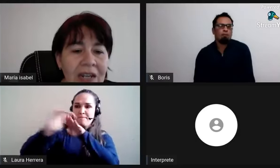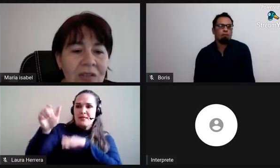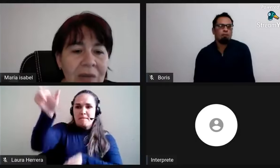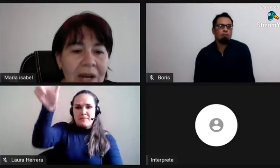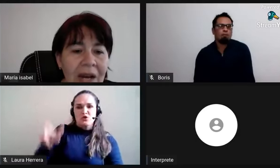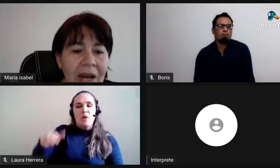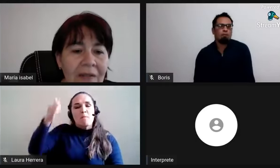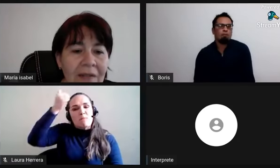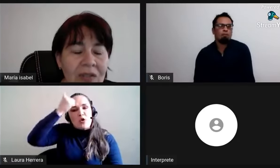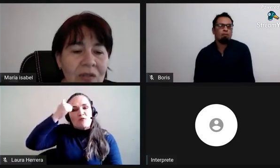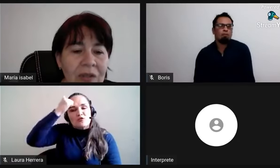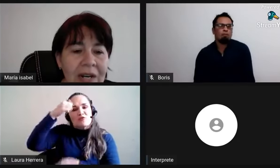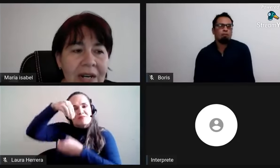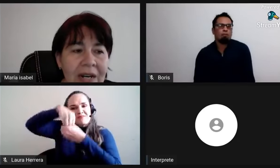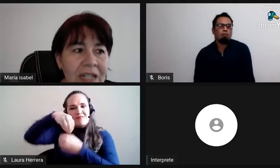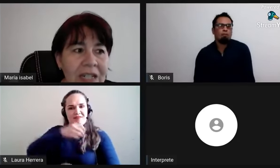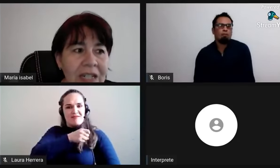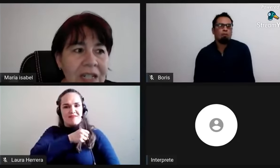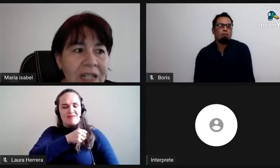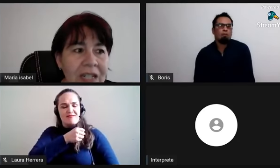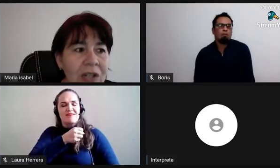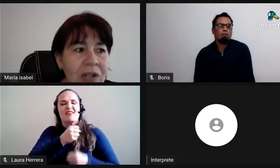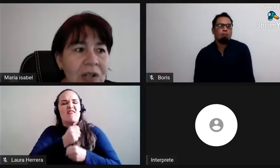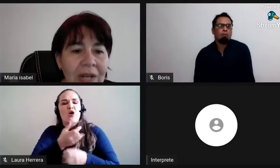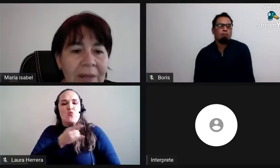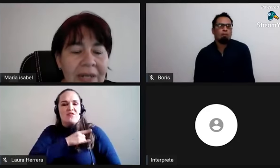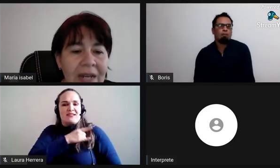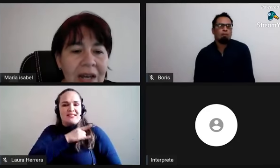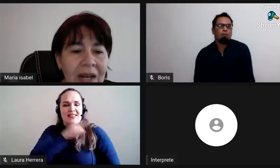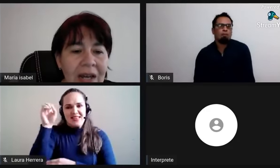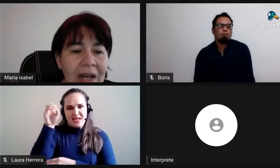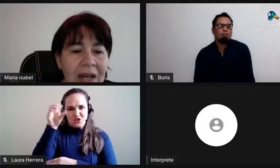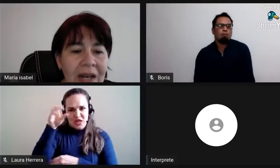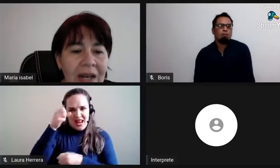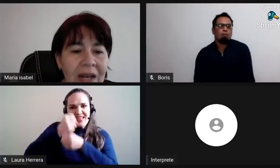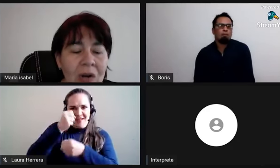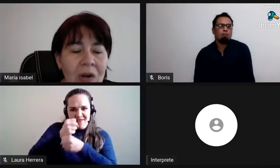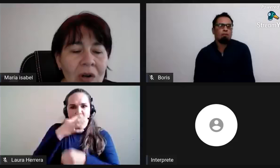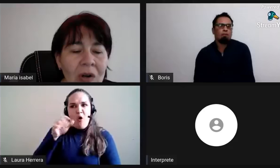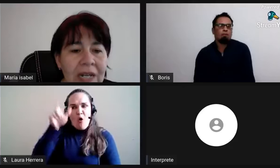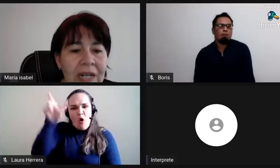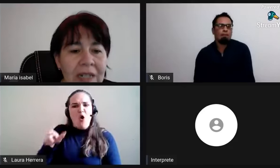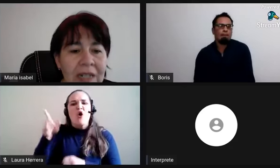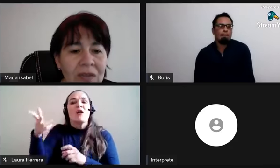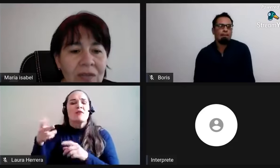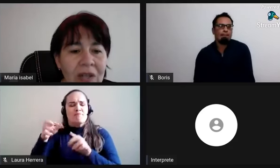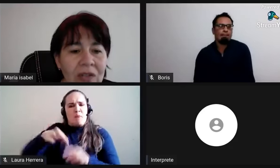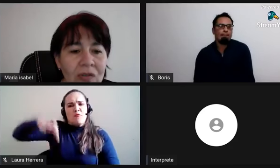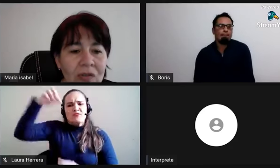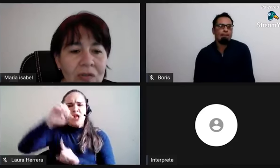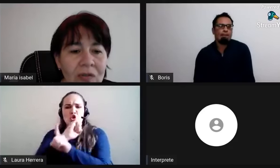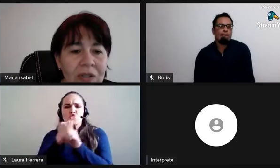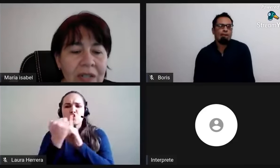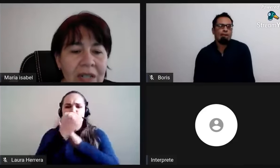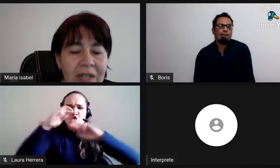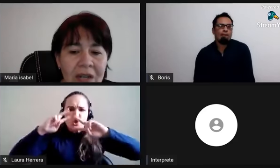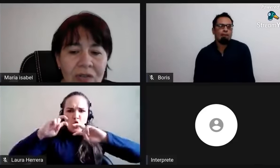nos va a hablar sobre el racismo y todo lo que ha pasado con el asesinato de George Floyd en